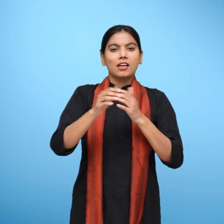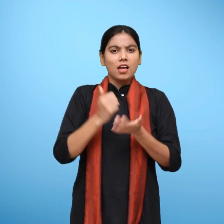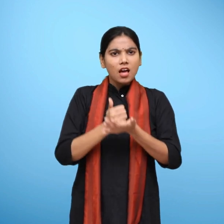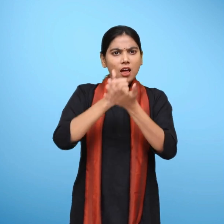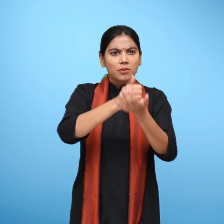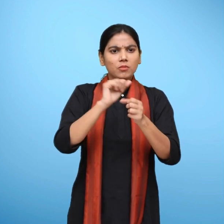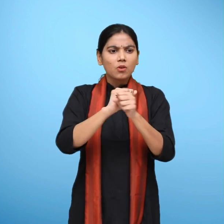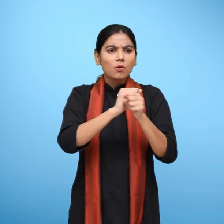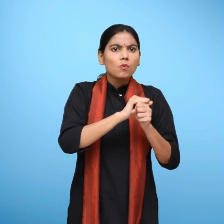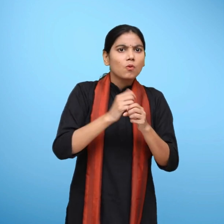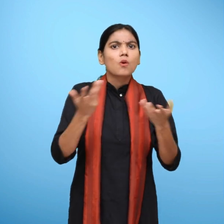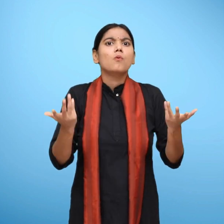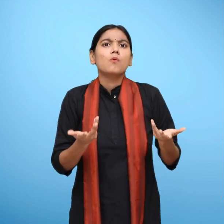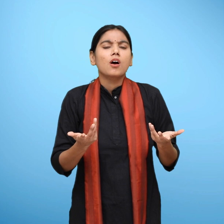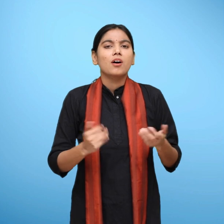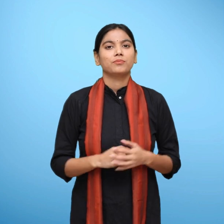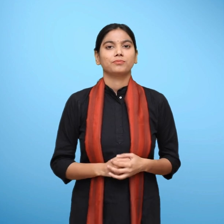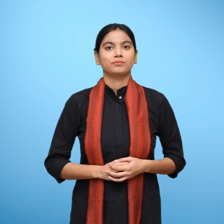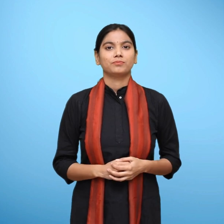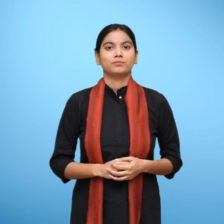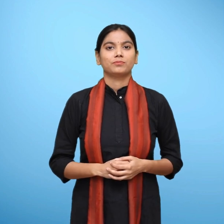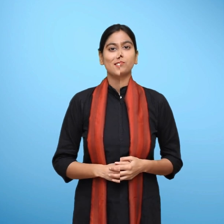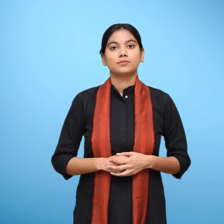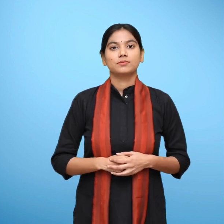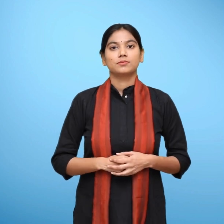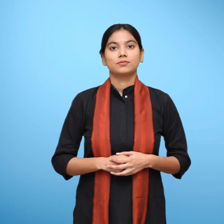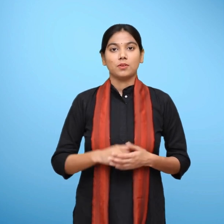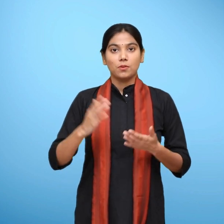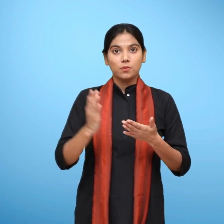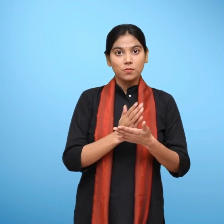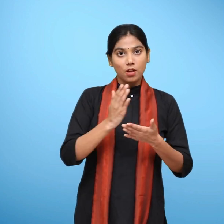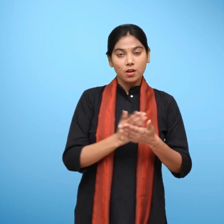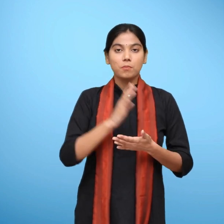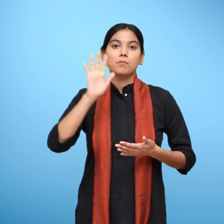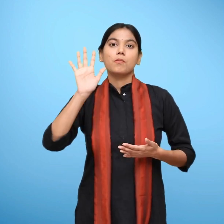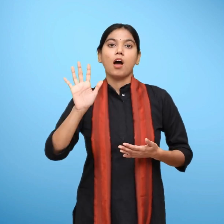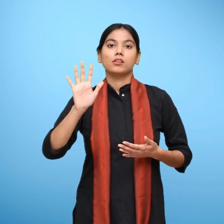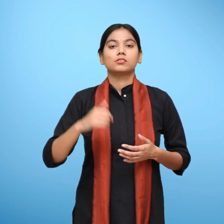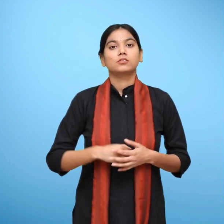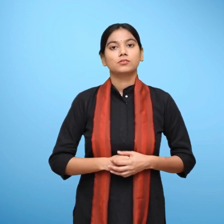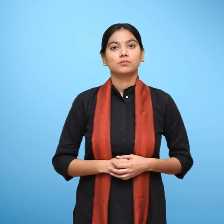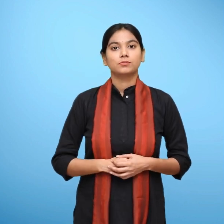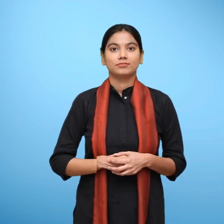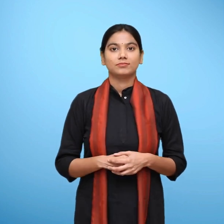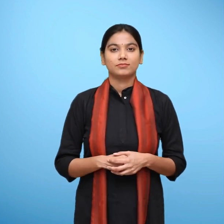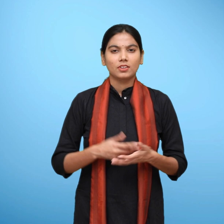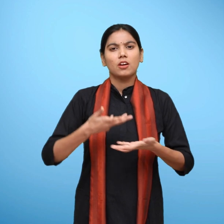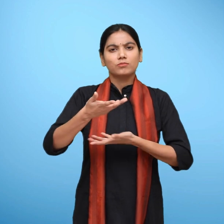सहायता करते हैं आदि पृष्ठ संख्या पाच बातचीत